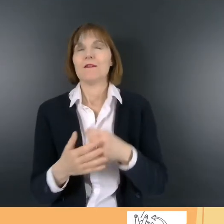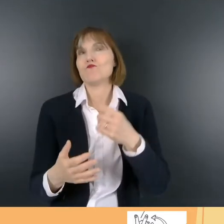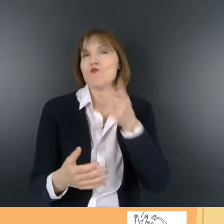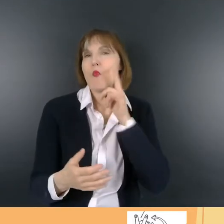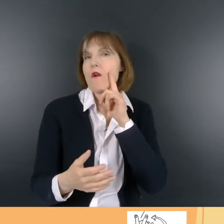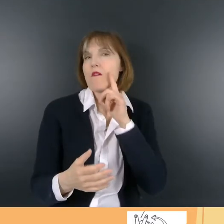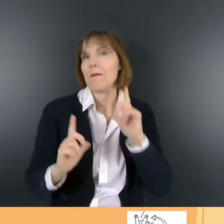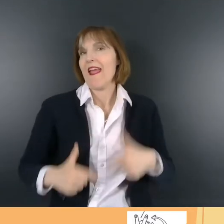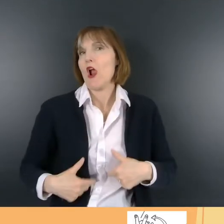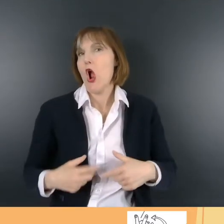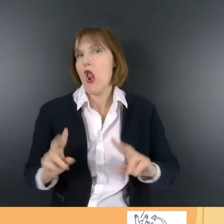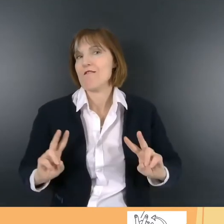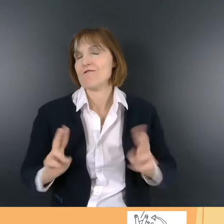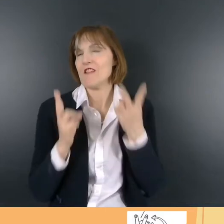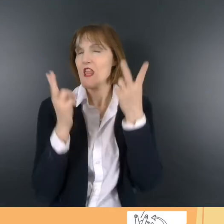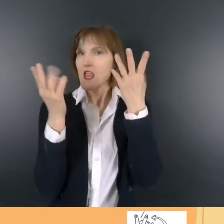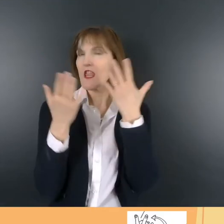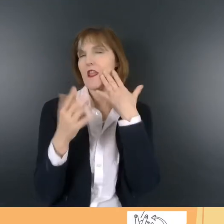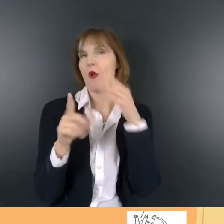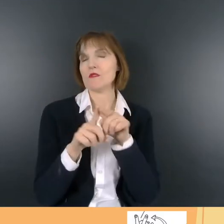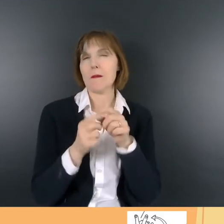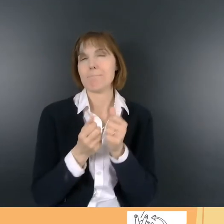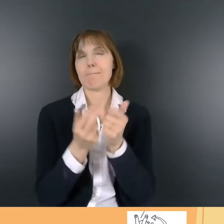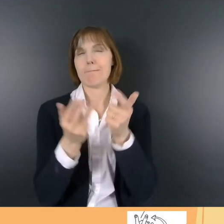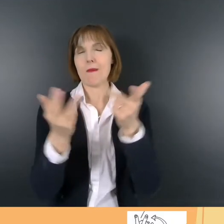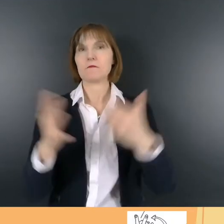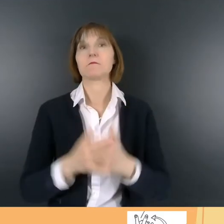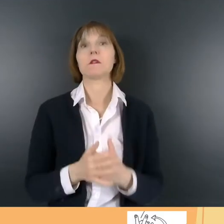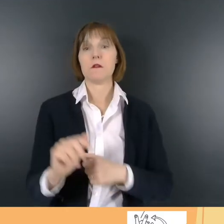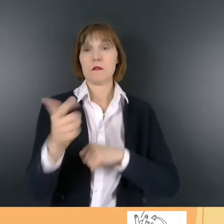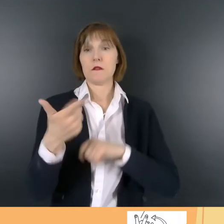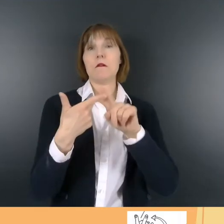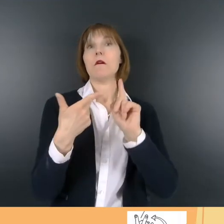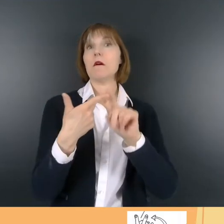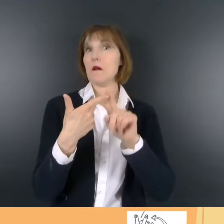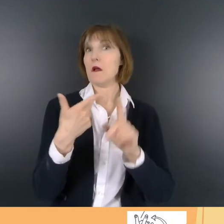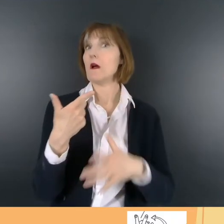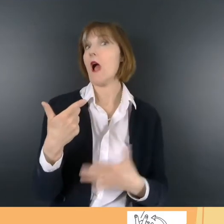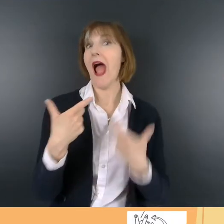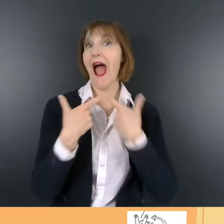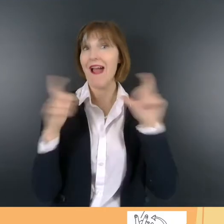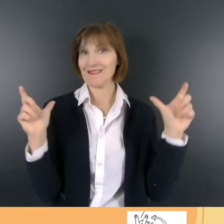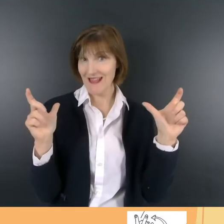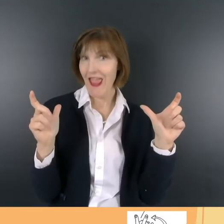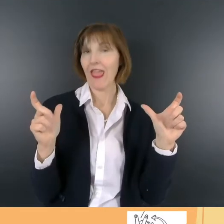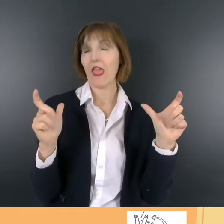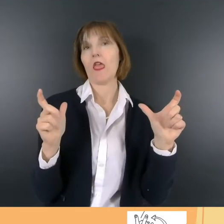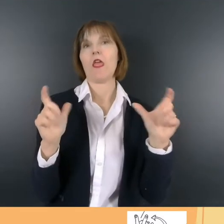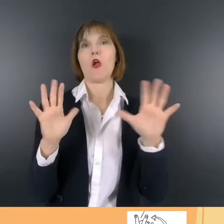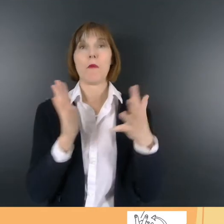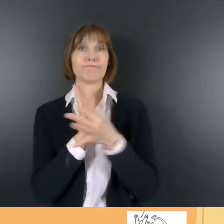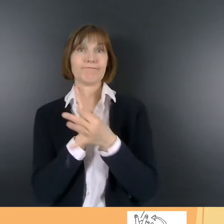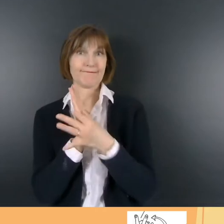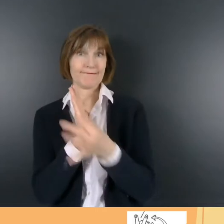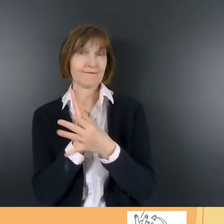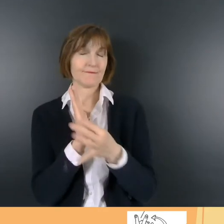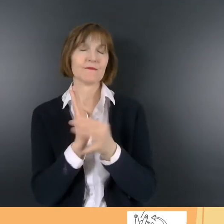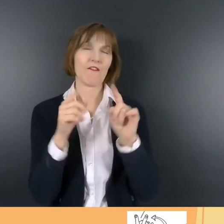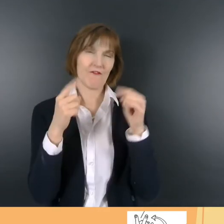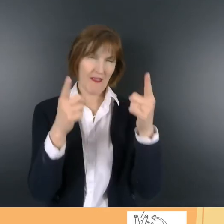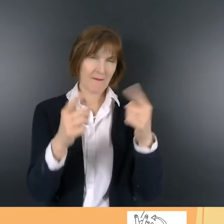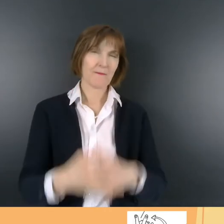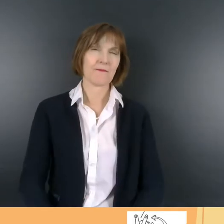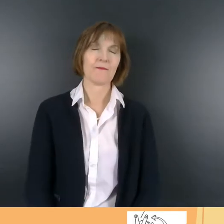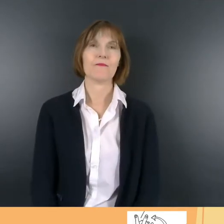et se développe vraiment, il y a des contenus qui sont accessibles sur adhésion. Donc, nous allons y aller tout de